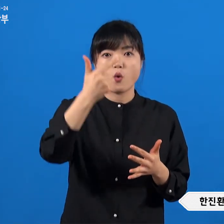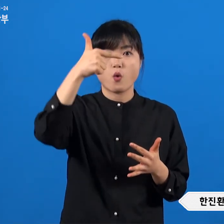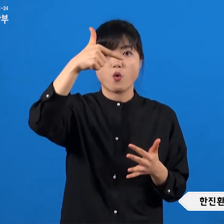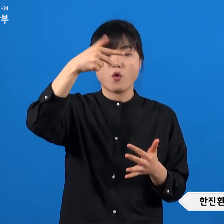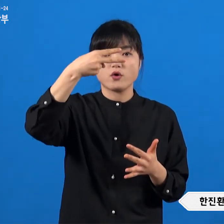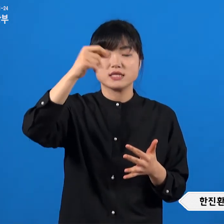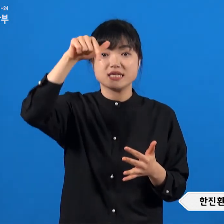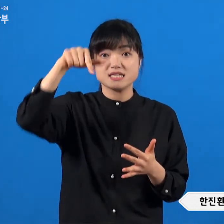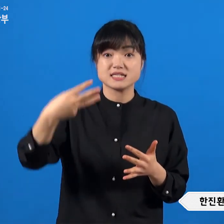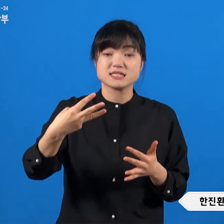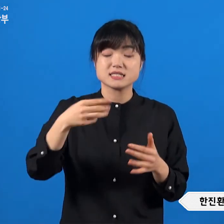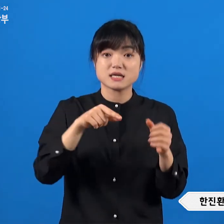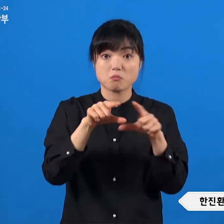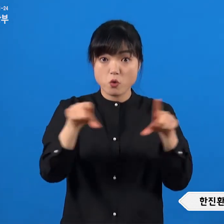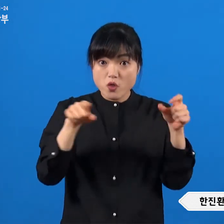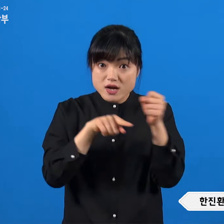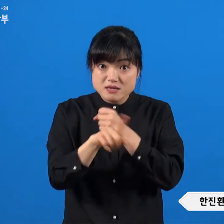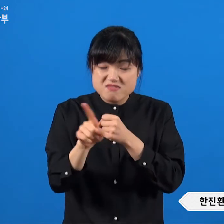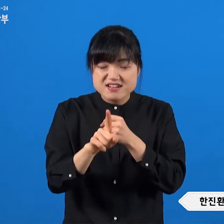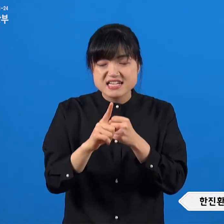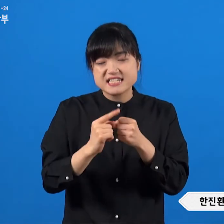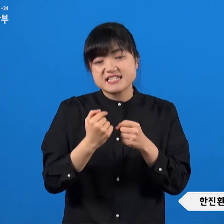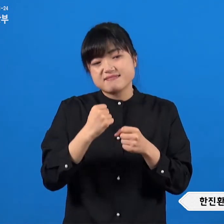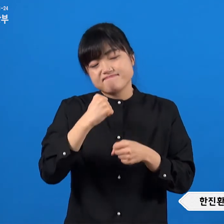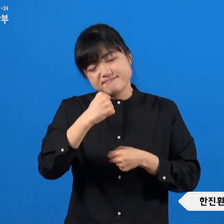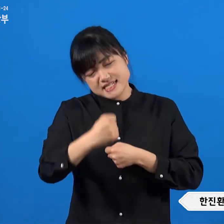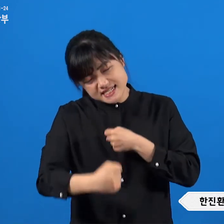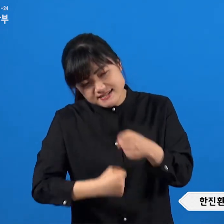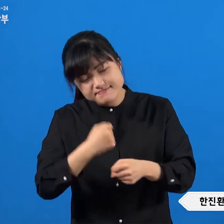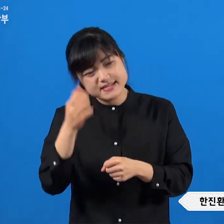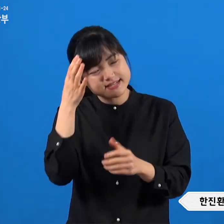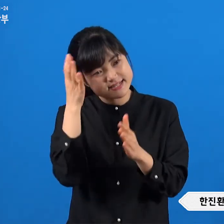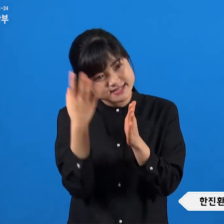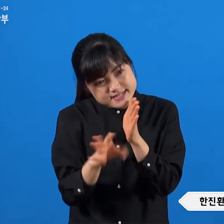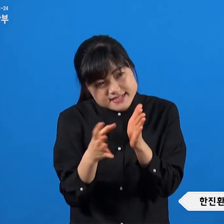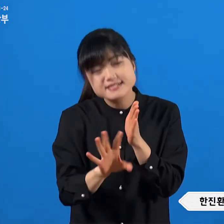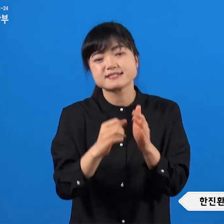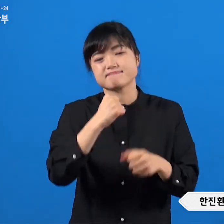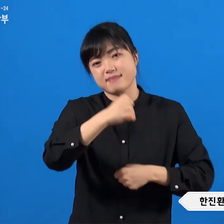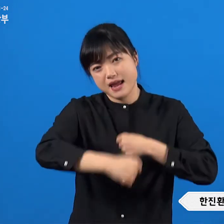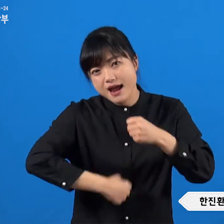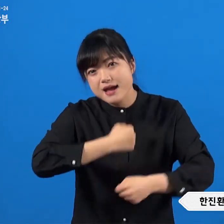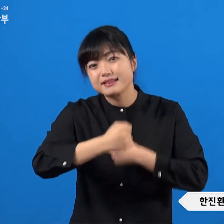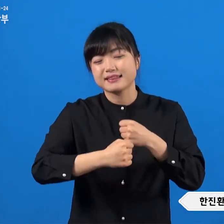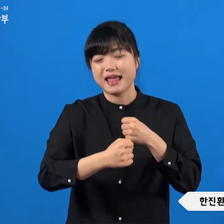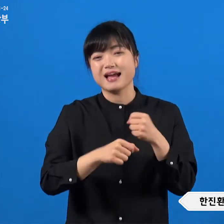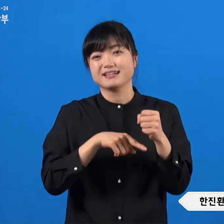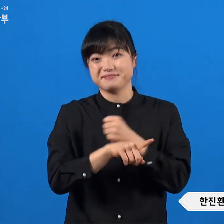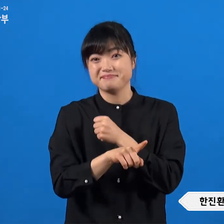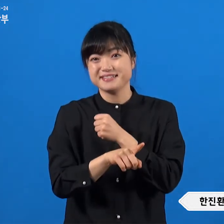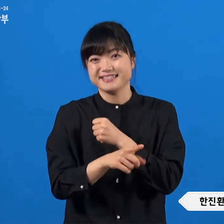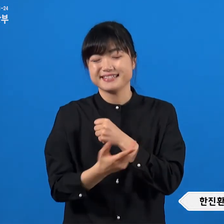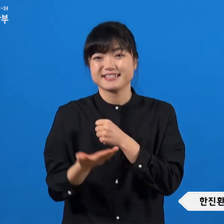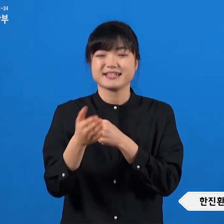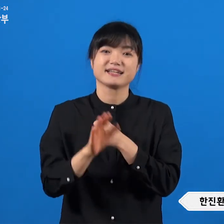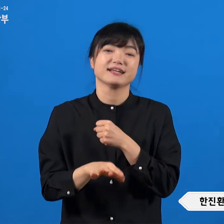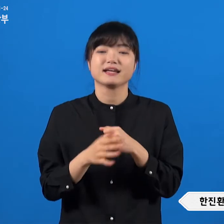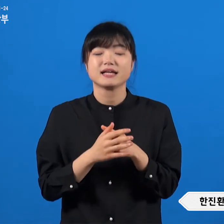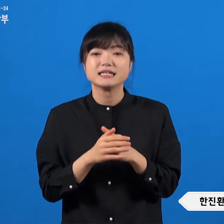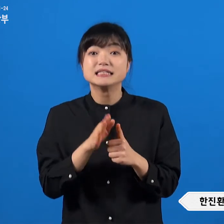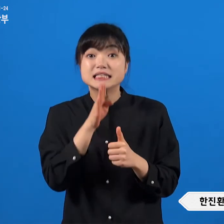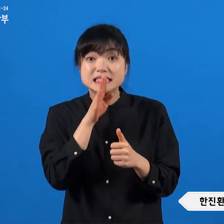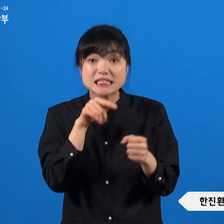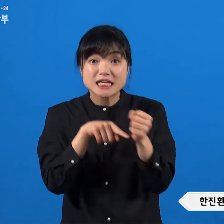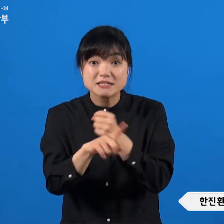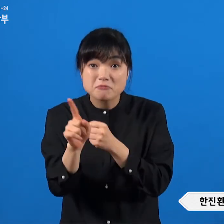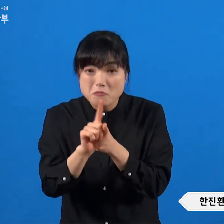그 뜻을 제멋대로 군다, 못되게 군다 그렇게 해석을 하는데 그런 뜻도 있지만 진짜